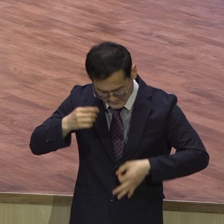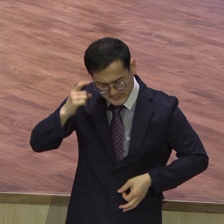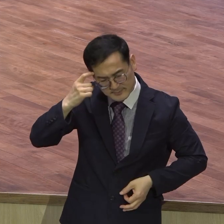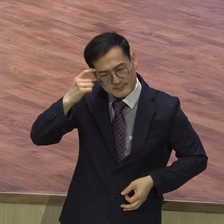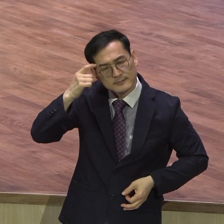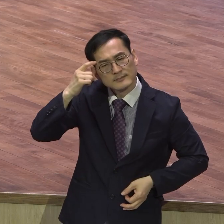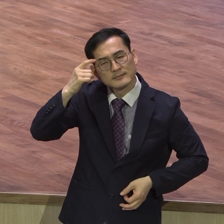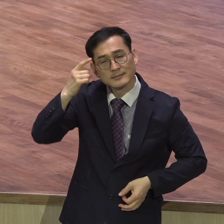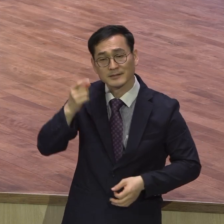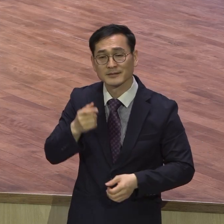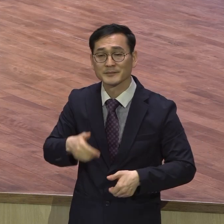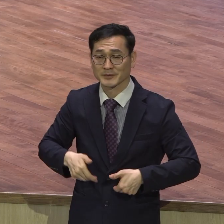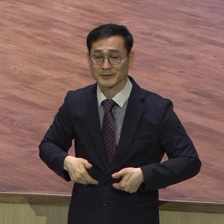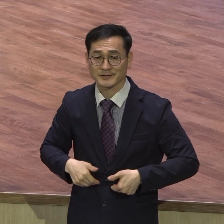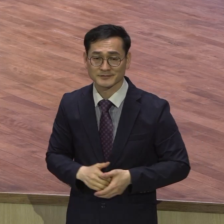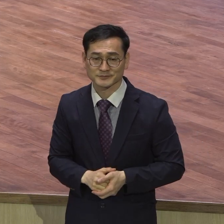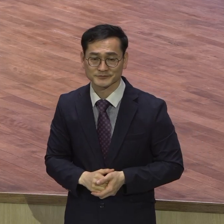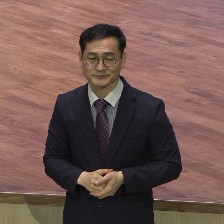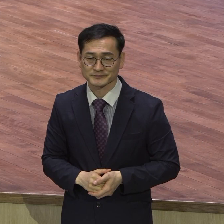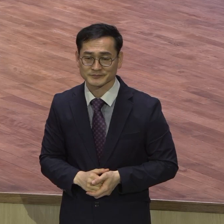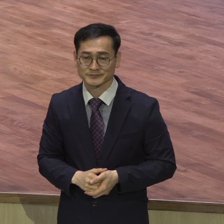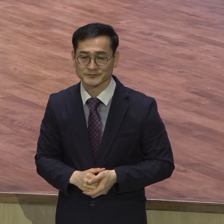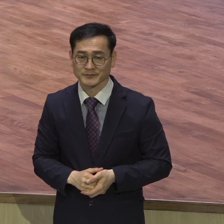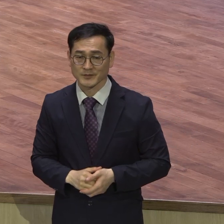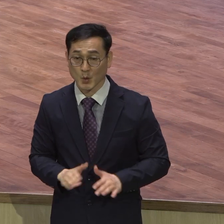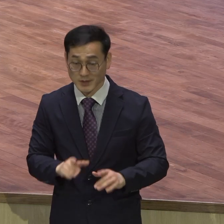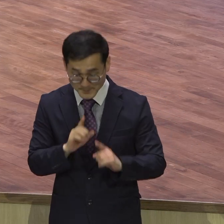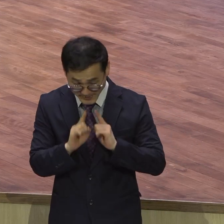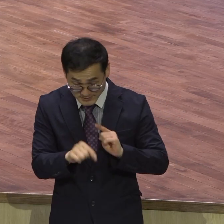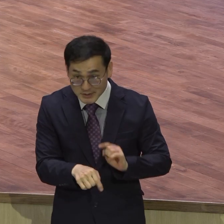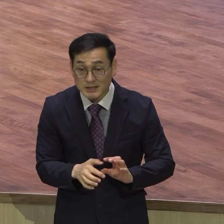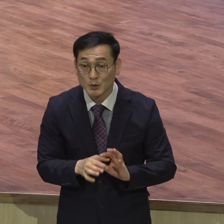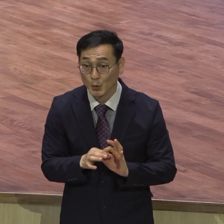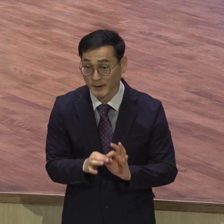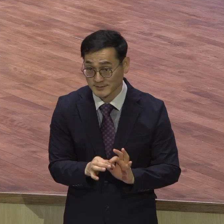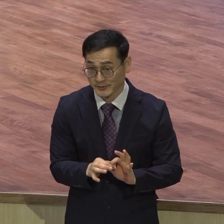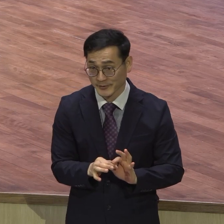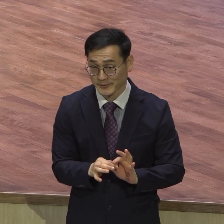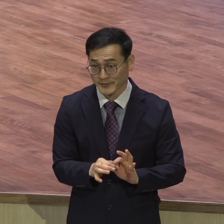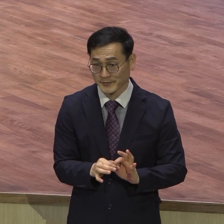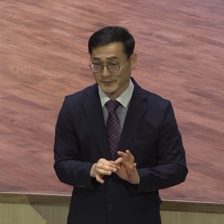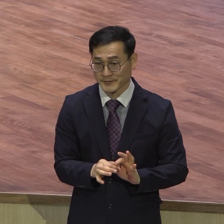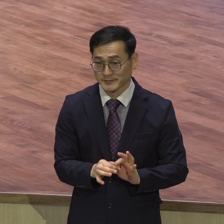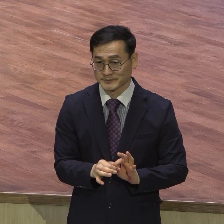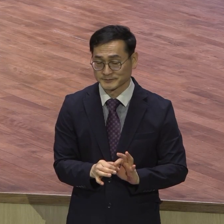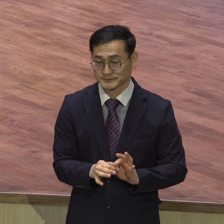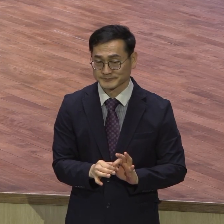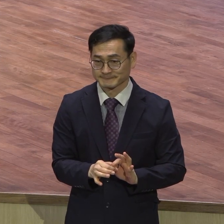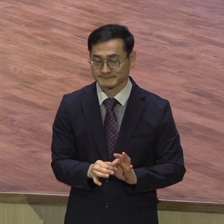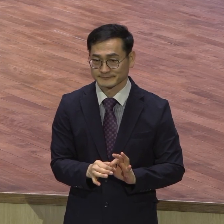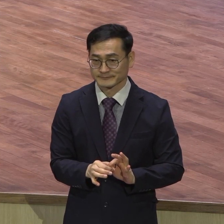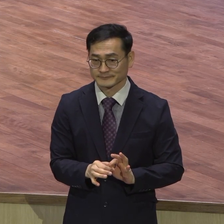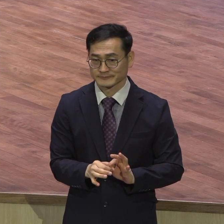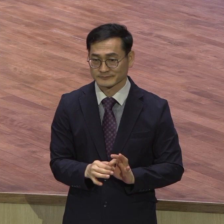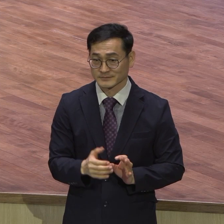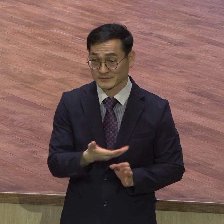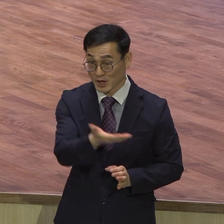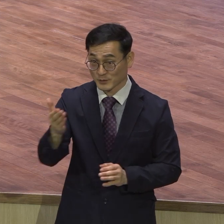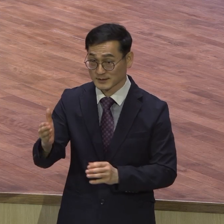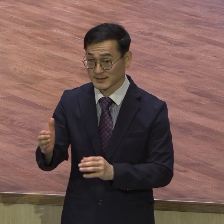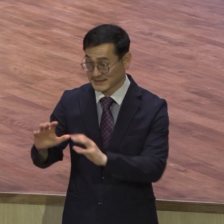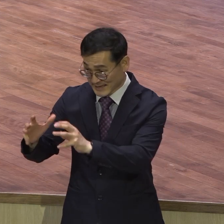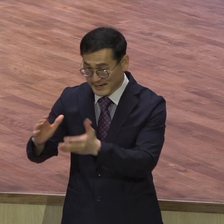우리 영계 모든 신도들 오늘 본문 말씀을 통해서 삶의 현장에서 여러분은 구별된 존재감을